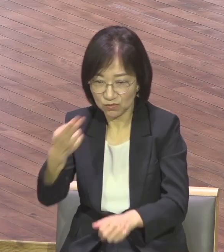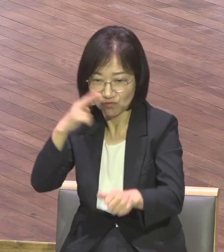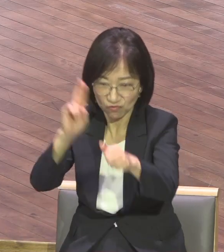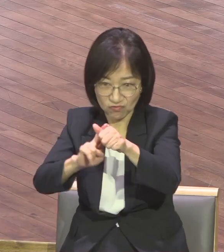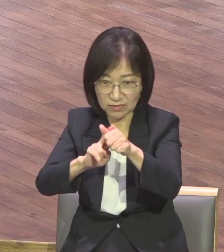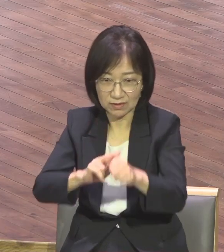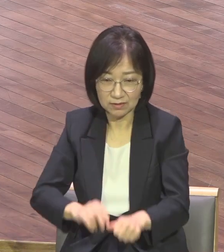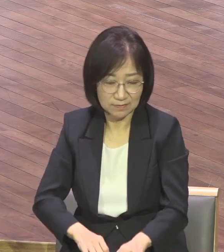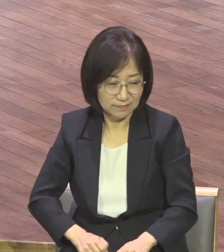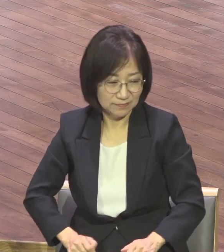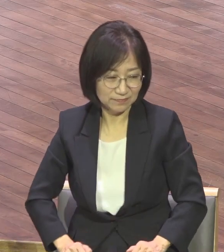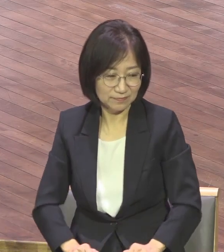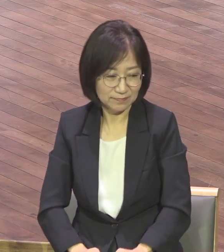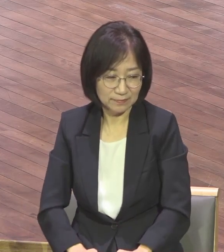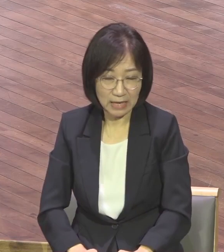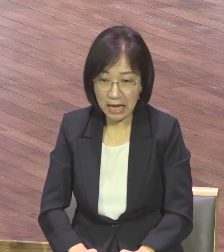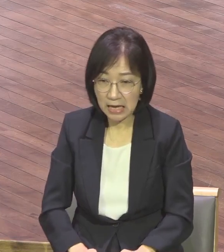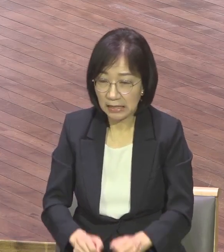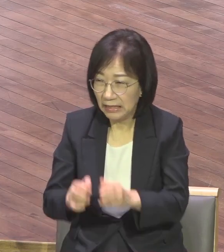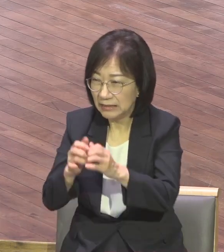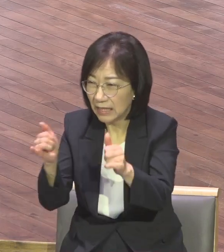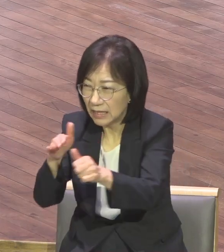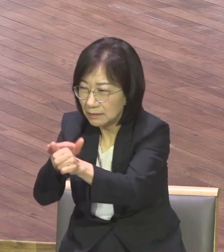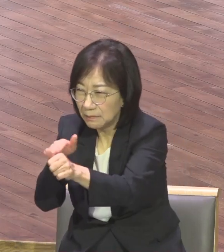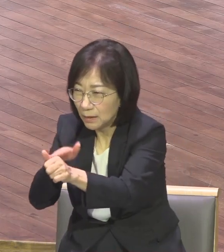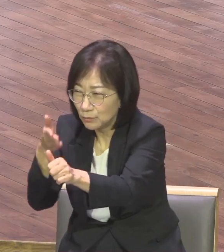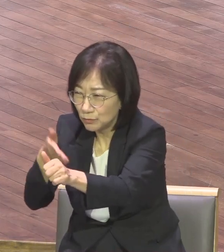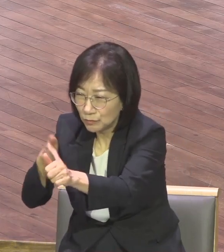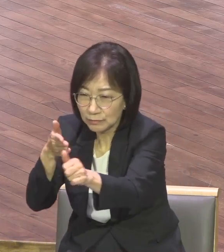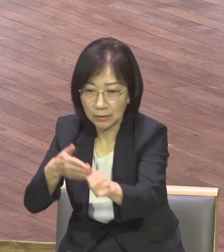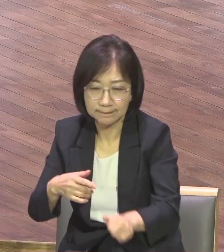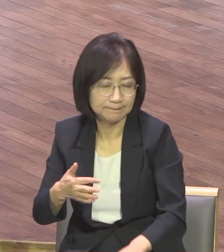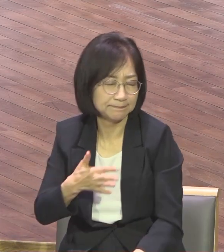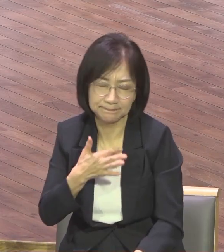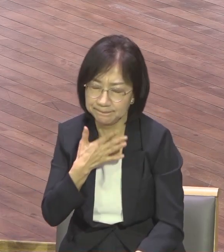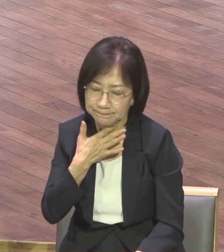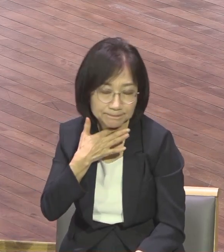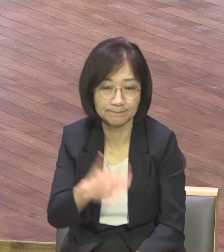사람 눈치를 보고 앞뒤 좌우 쳐다본 적이 없어요.